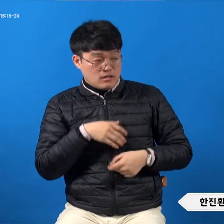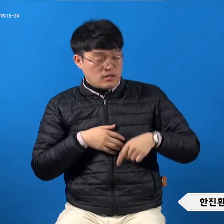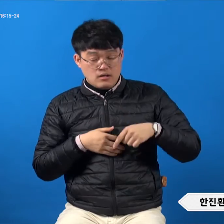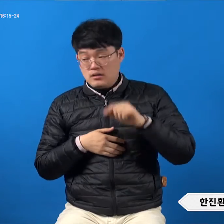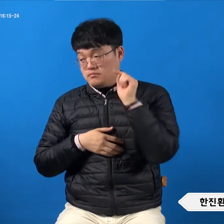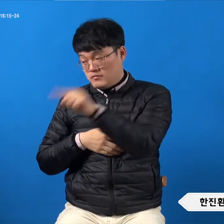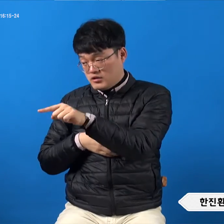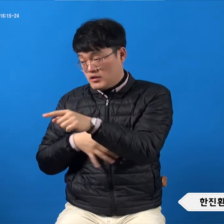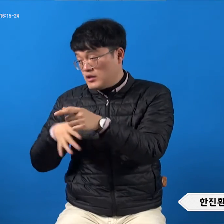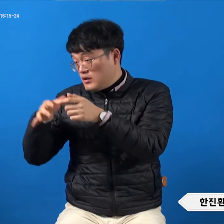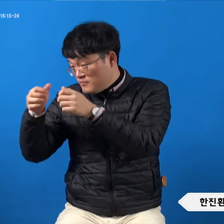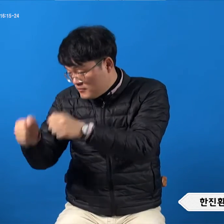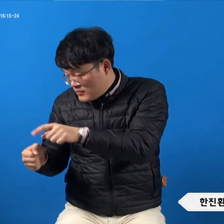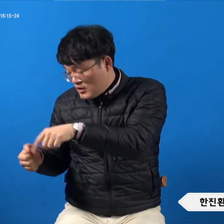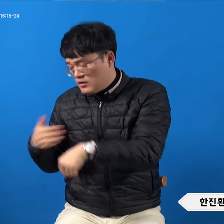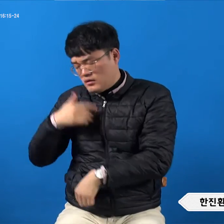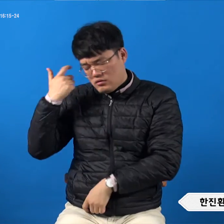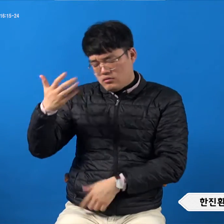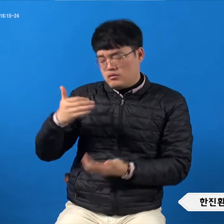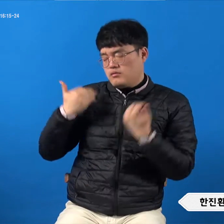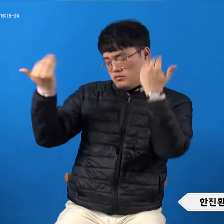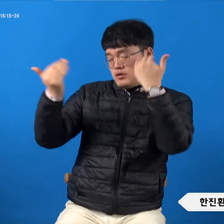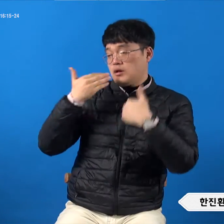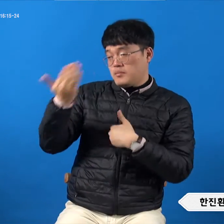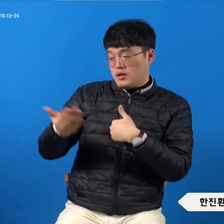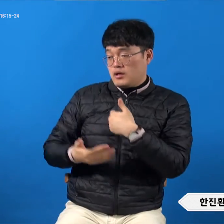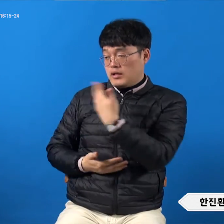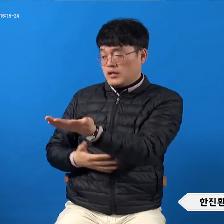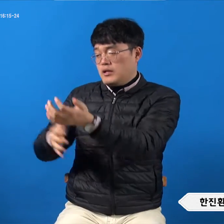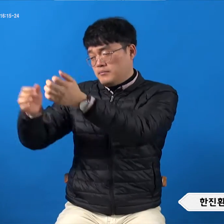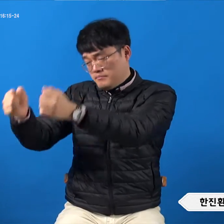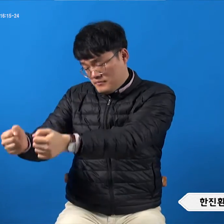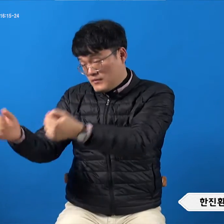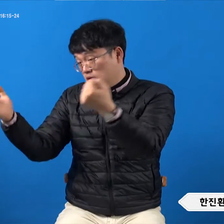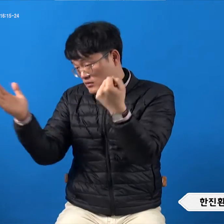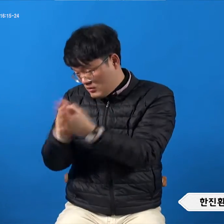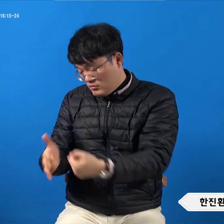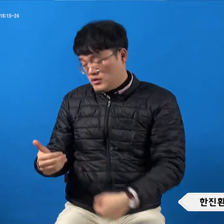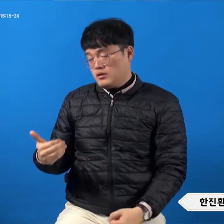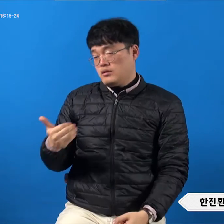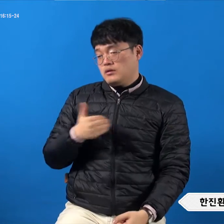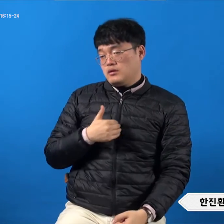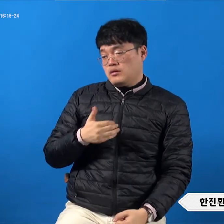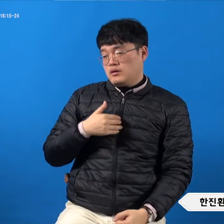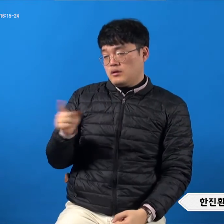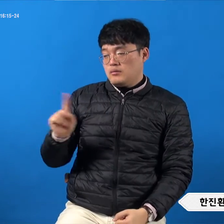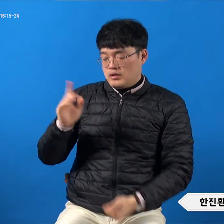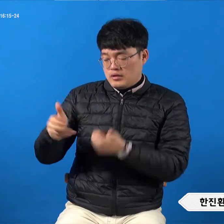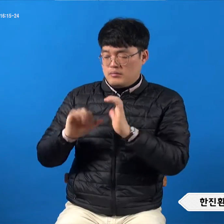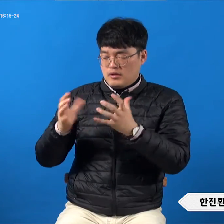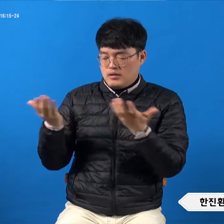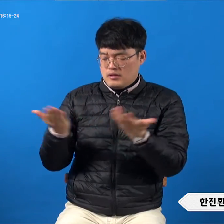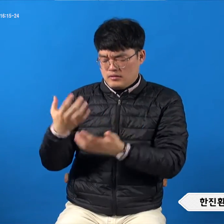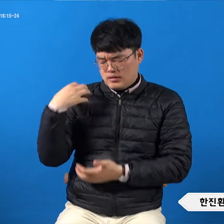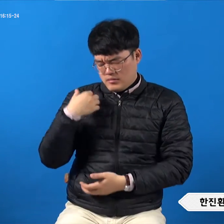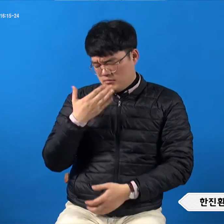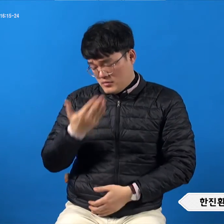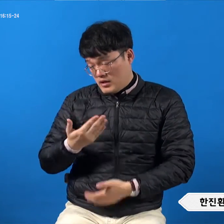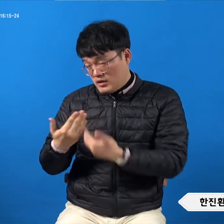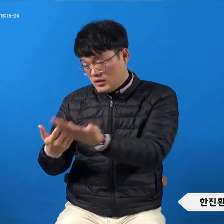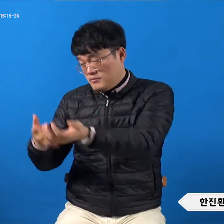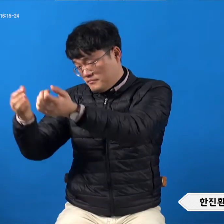수 있다. 네가 있기에 우리가 하나님 나라 사역도 감당할 수 있다. 네가 있기에 내 얼굴이 빛이 날 수